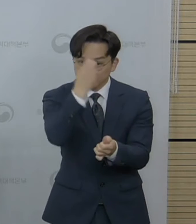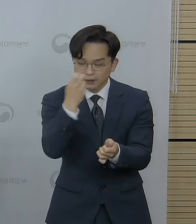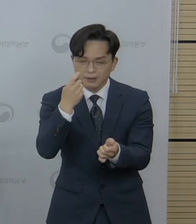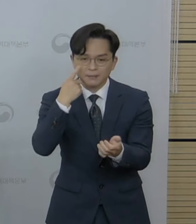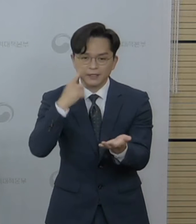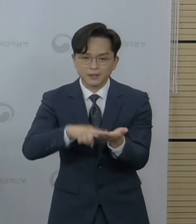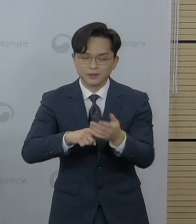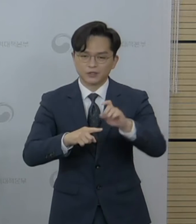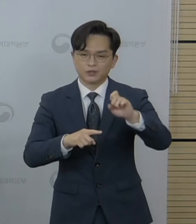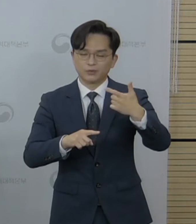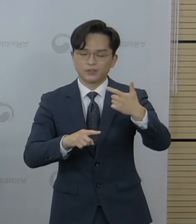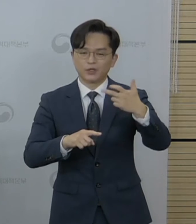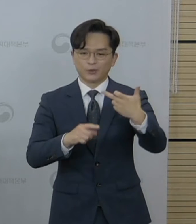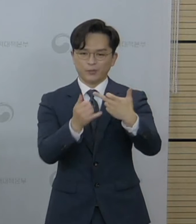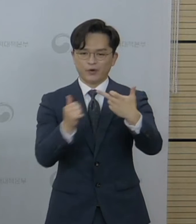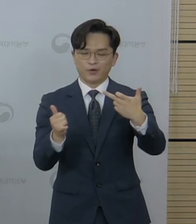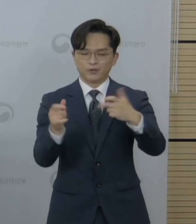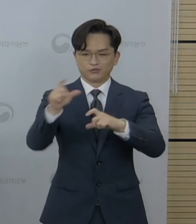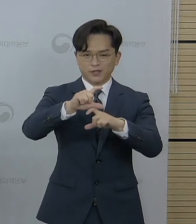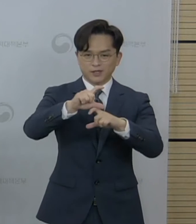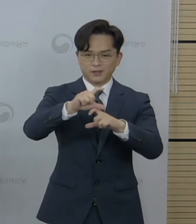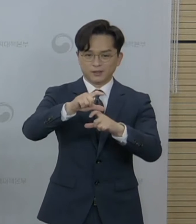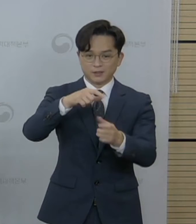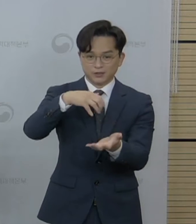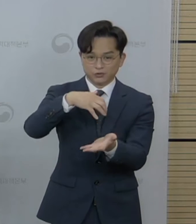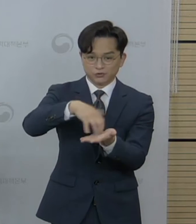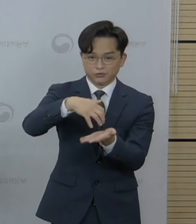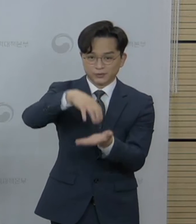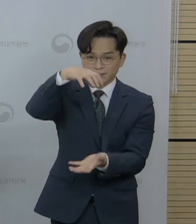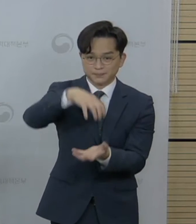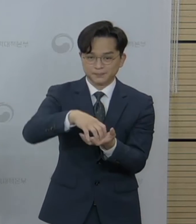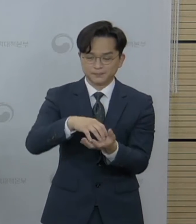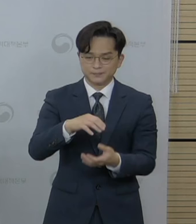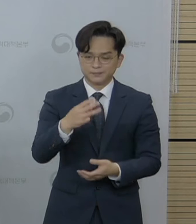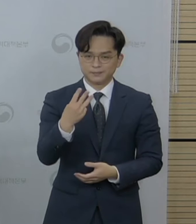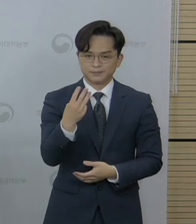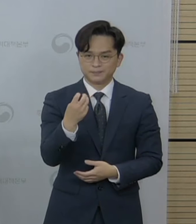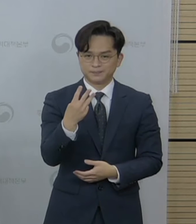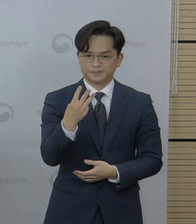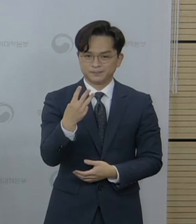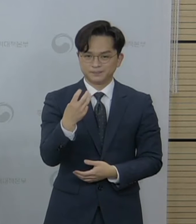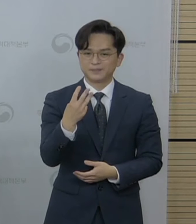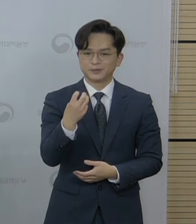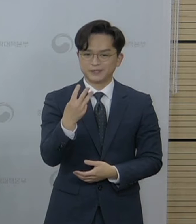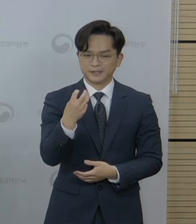확진되어 현재까지 누적 확진자는 총 33명입니다.